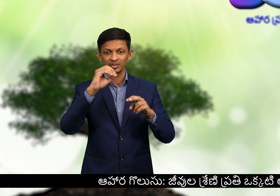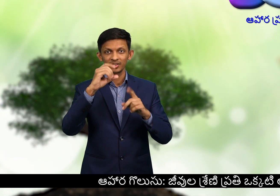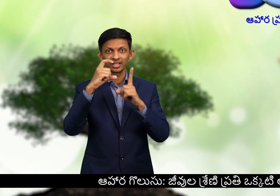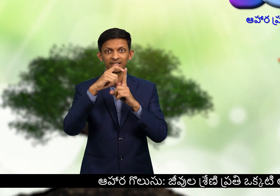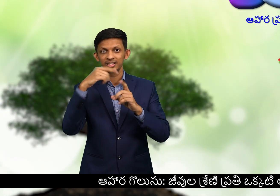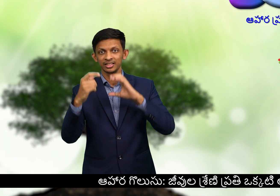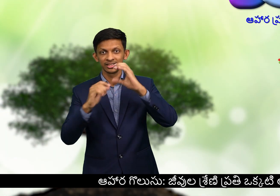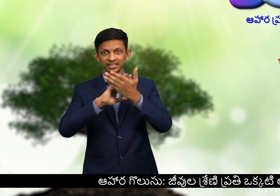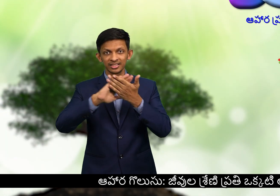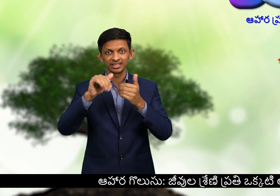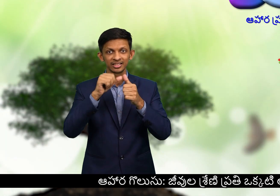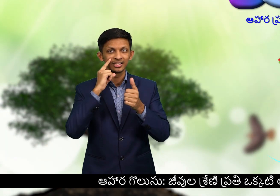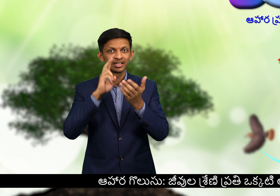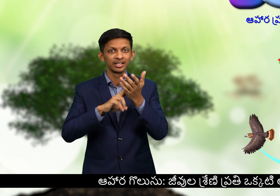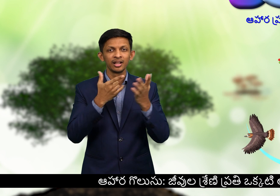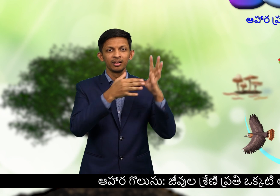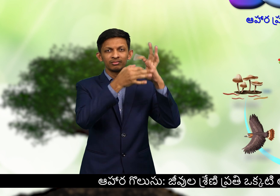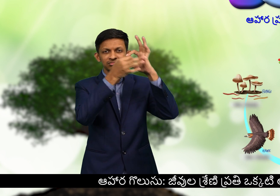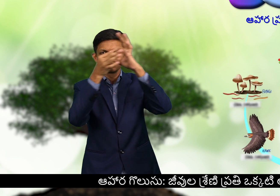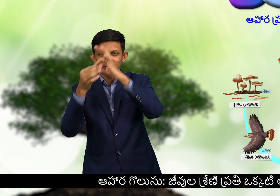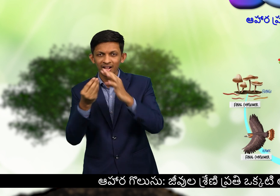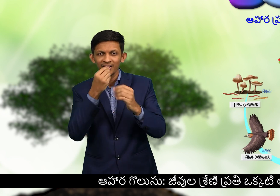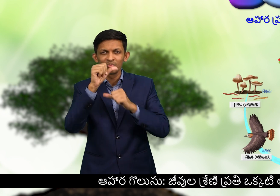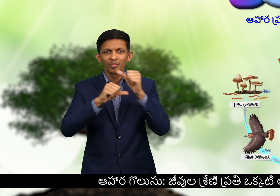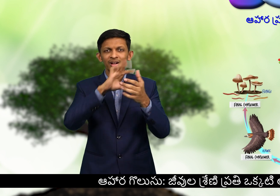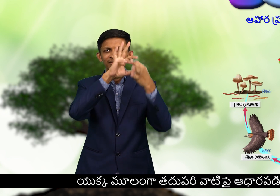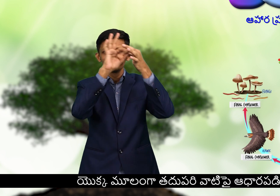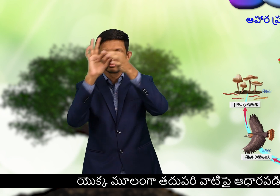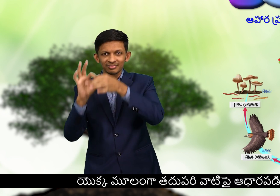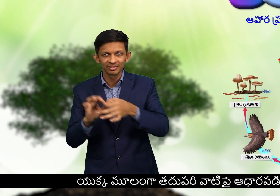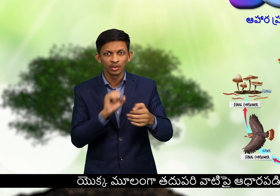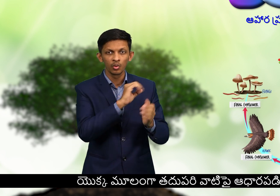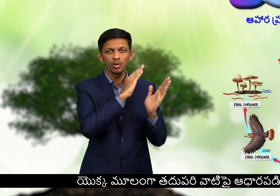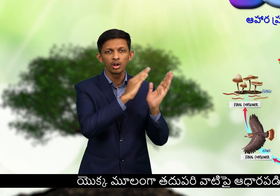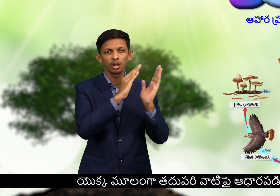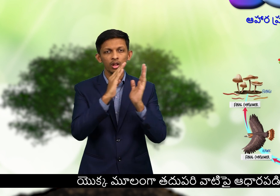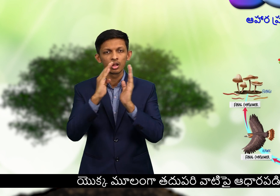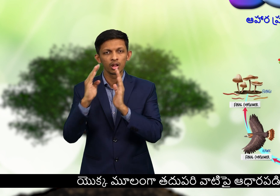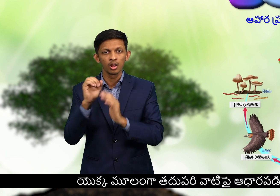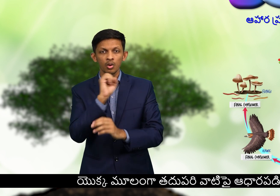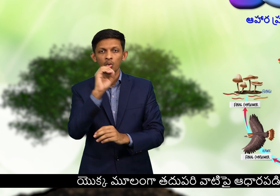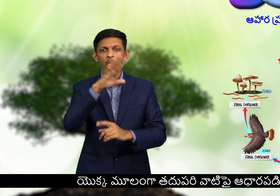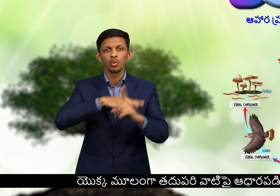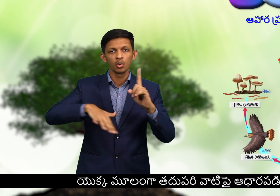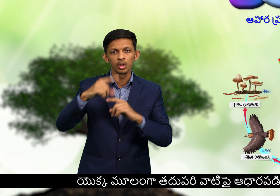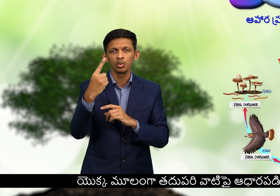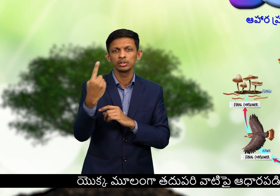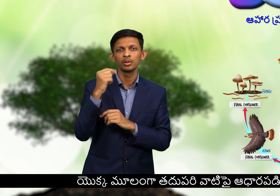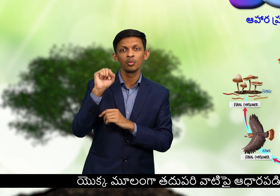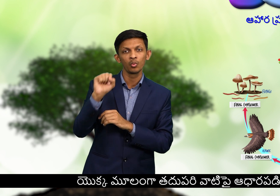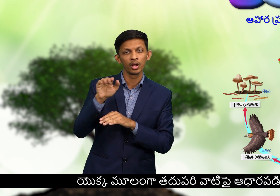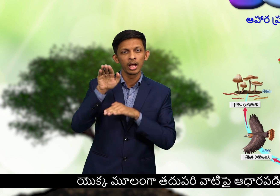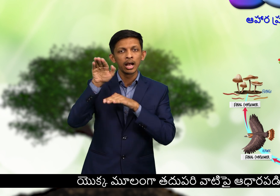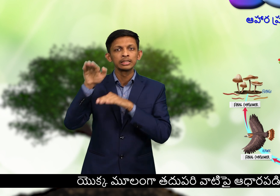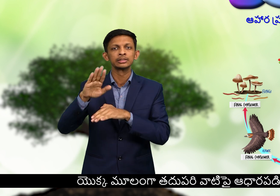ఆహార గొలుసు జీవుల శ్రేణి. ప్రతి ఒక్కటి ఆహారం యొక్క మూలంగా తదుపరి వాటిపై ఆధారపడి